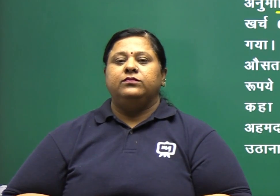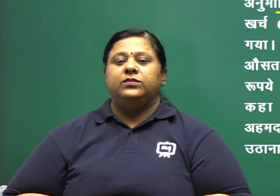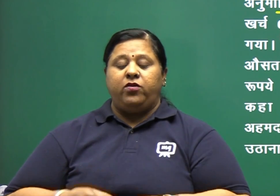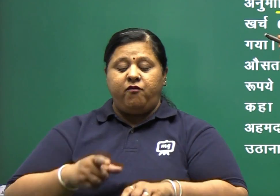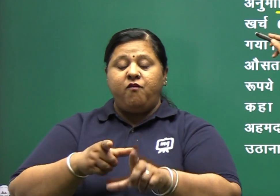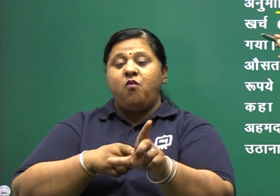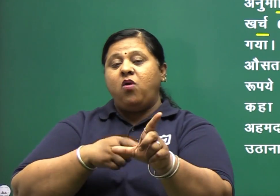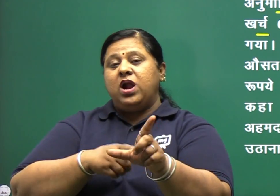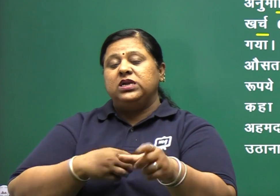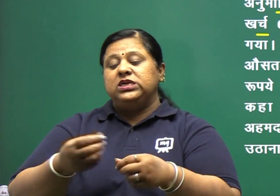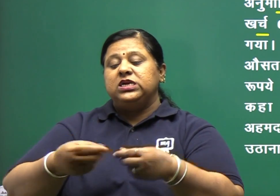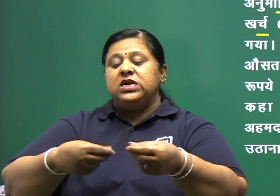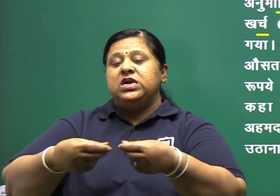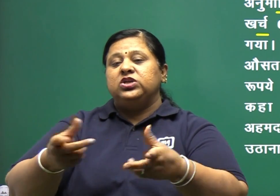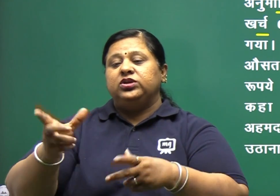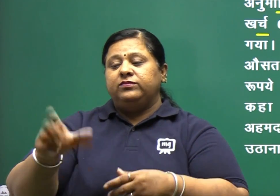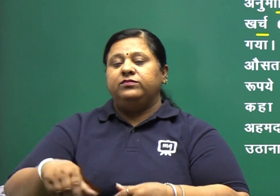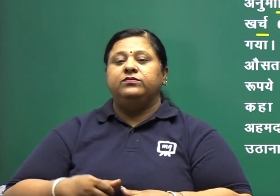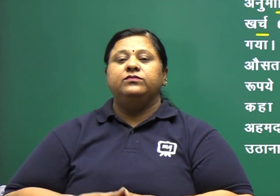वार्षिक खर्च